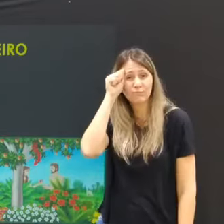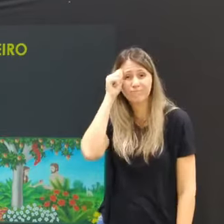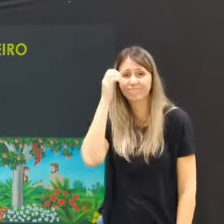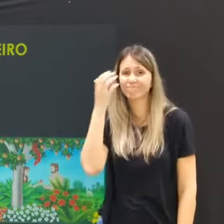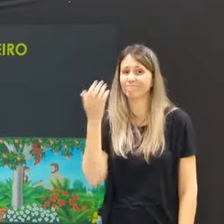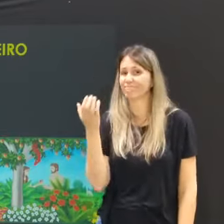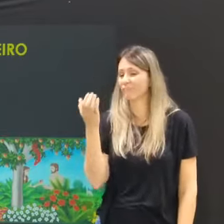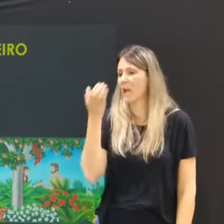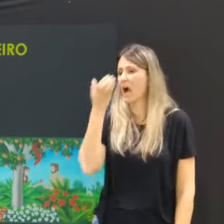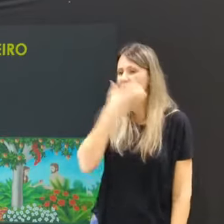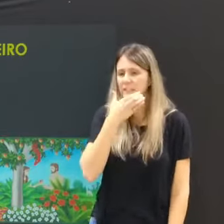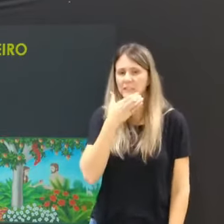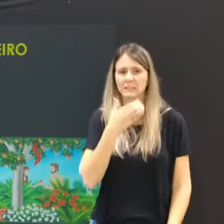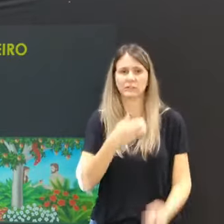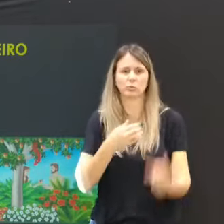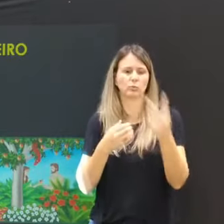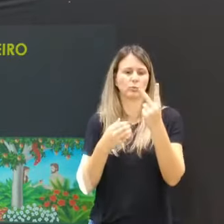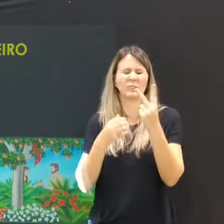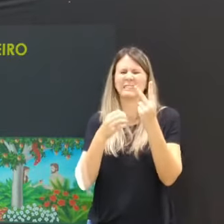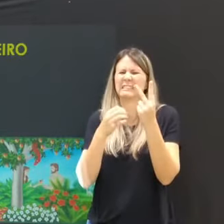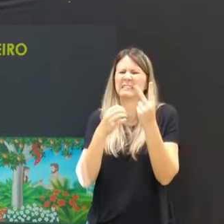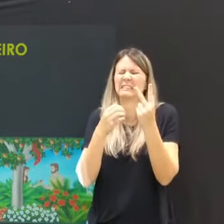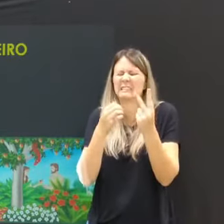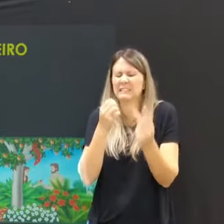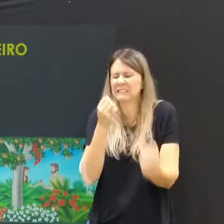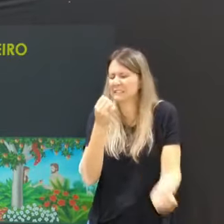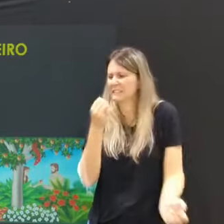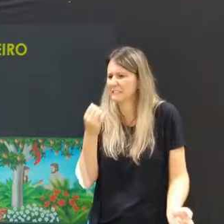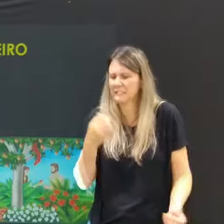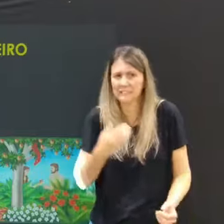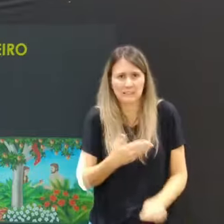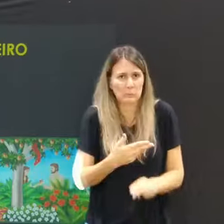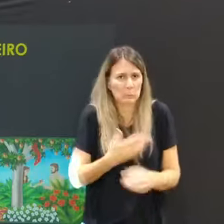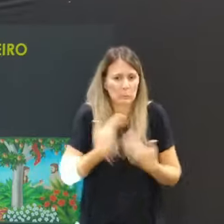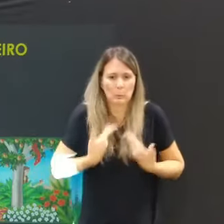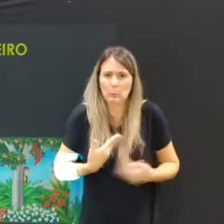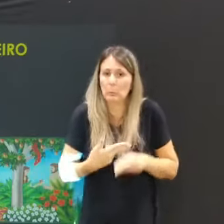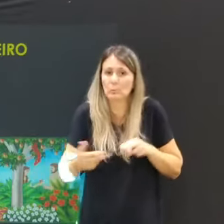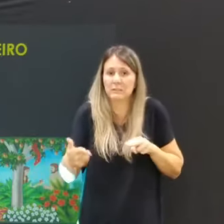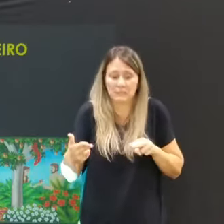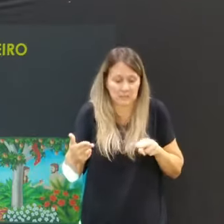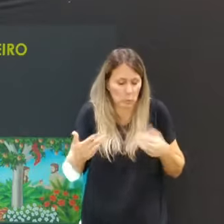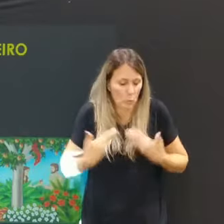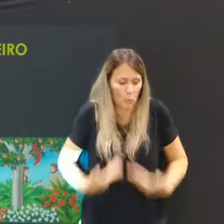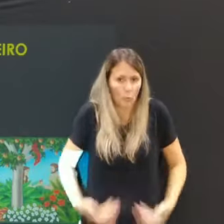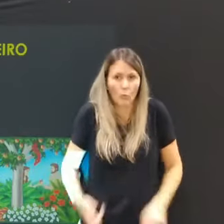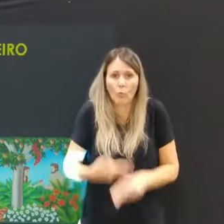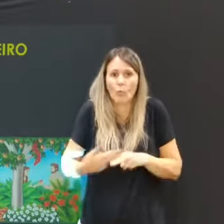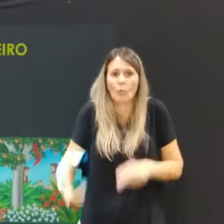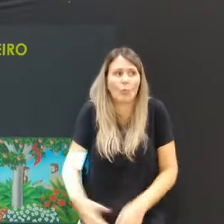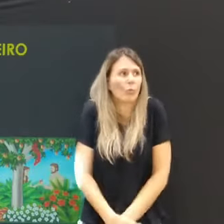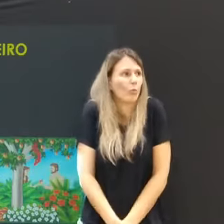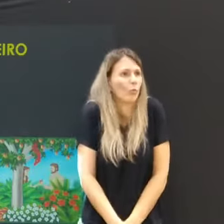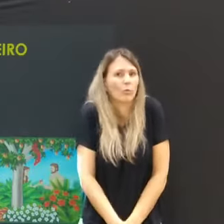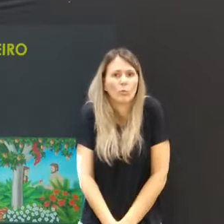aconteceu? No momento que ela pecou, ela percebeu que estava nu. Os